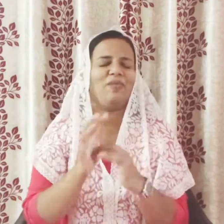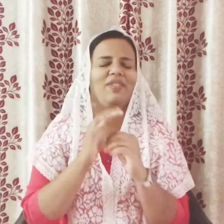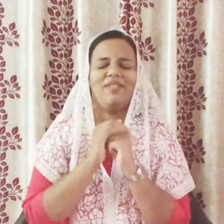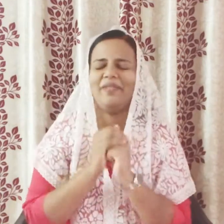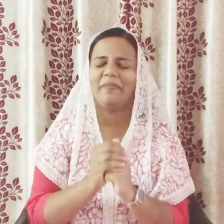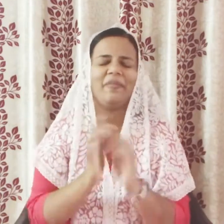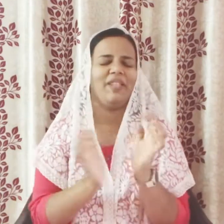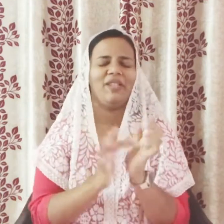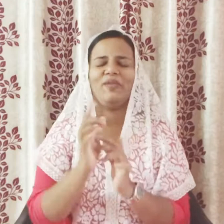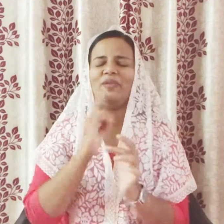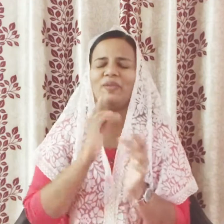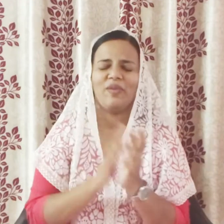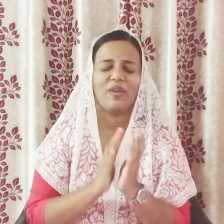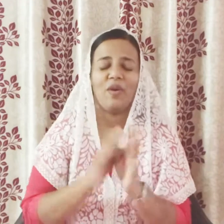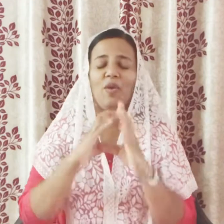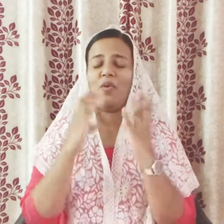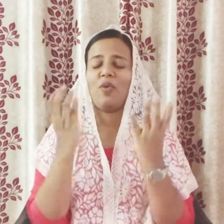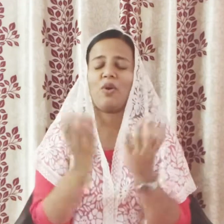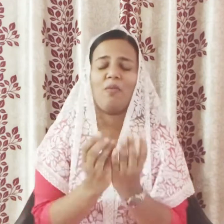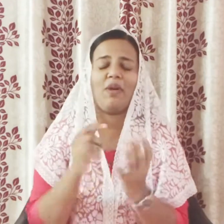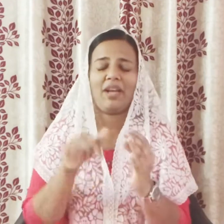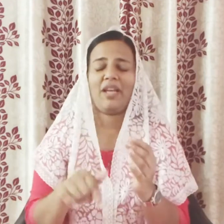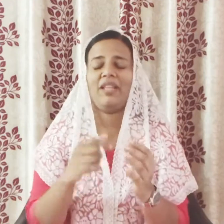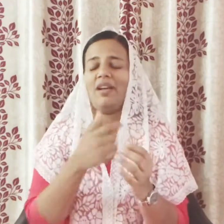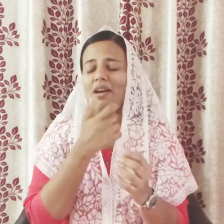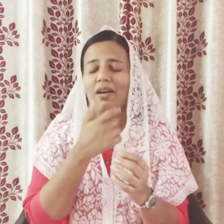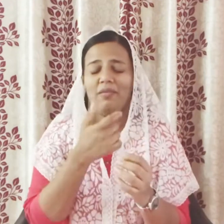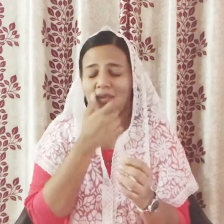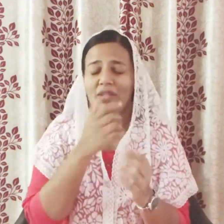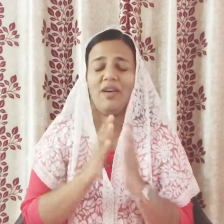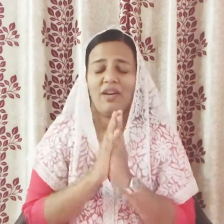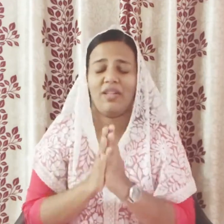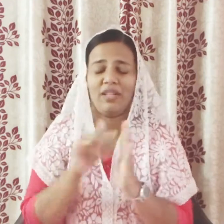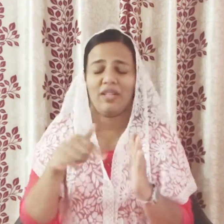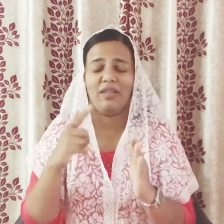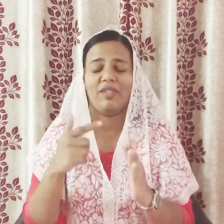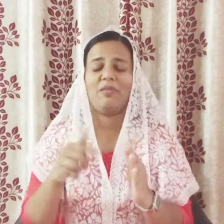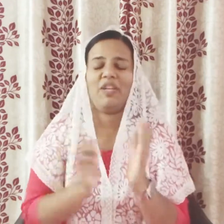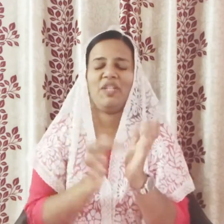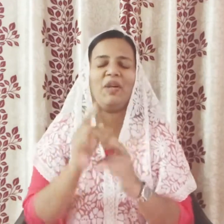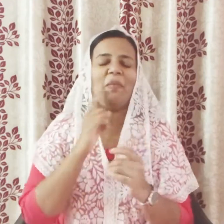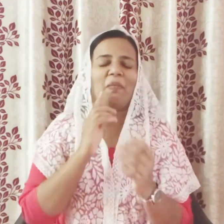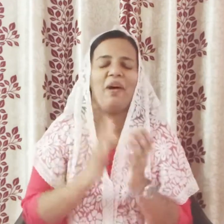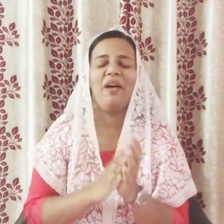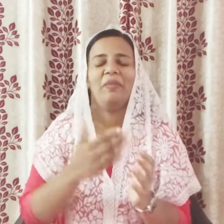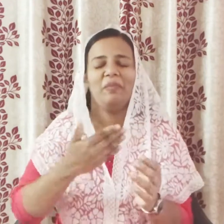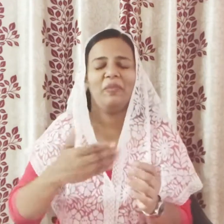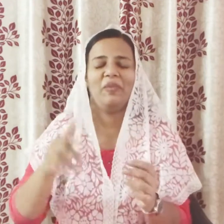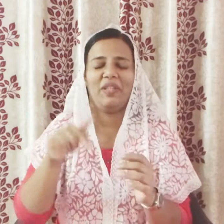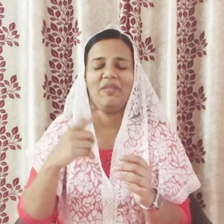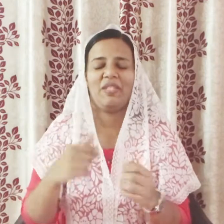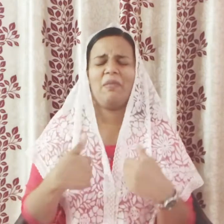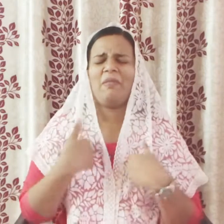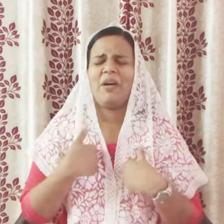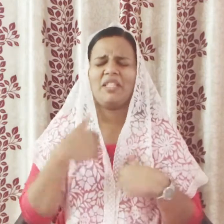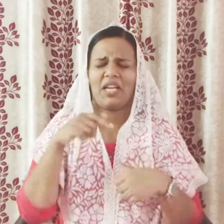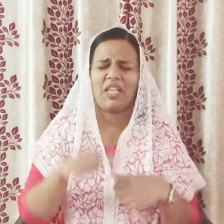അങ്ങേ ആരാധിക്കുന്നു, അങ്ങേ സ്തുതിക്കുന്നു. ലോകമെമ്പാടും അങ്ങേ ആരാധിക്കുന്ന ദിവസമാണ് കർത്താവെ, അങ്ങേ പാടി പുകഴ്ത്തുന്ന ദിവസമാണ്. കർത്തദാസന്മാർ